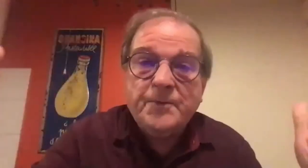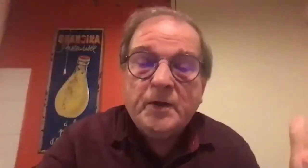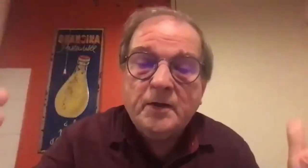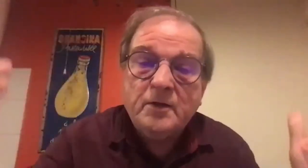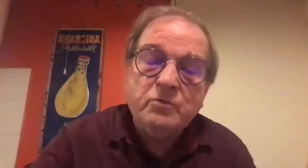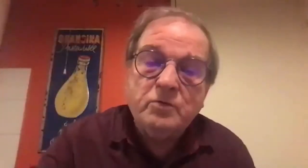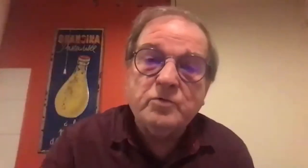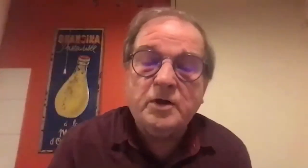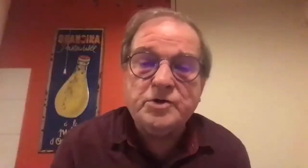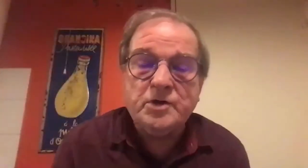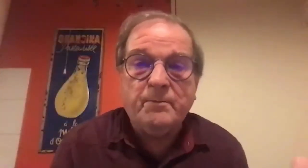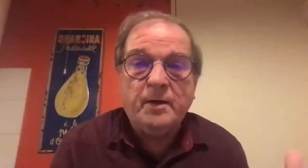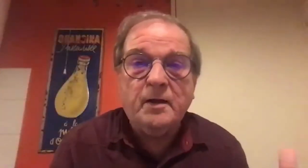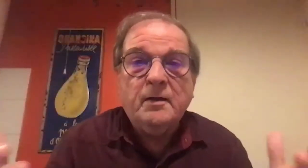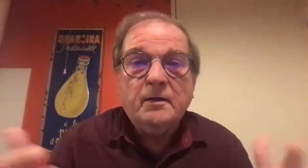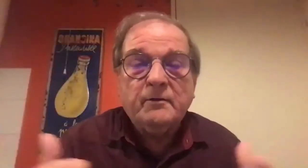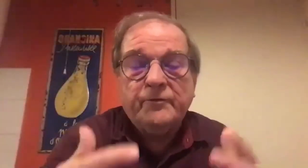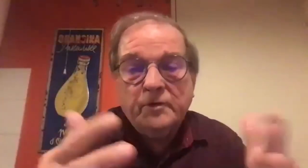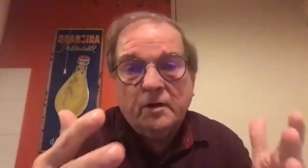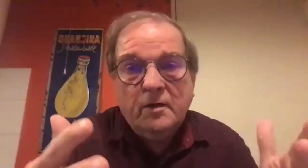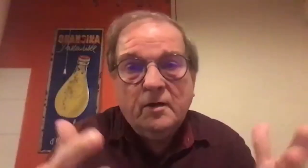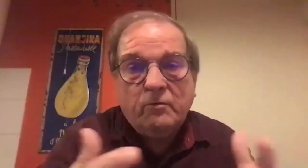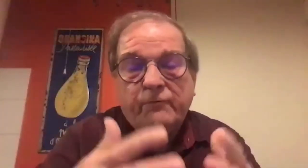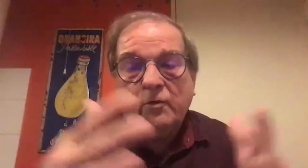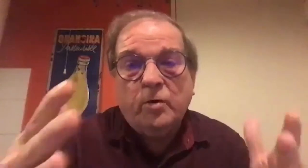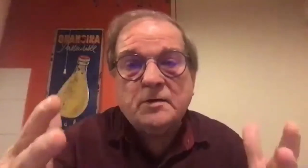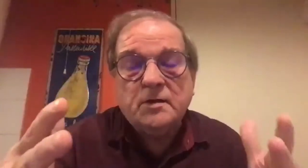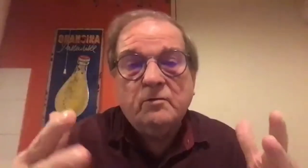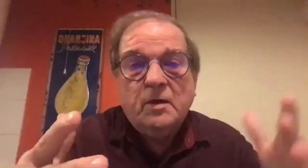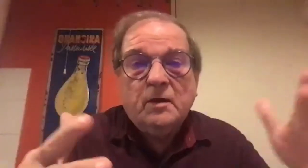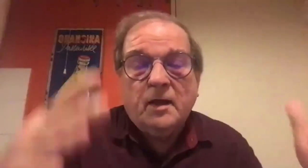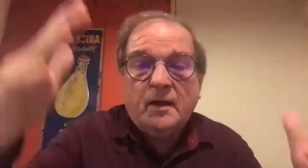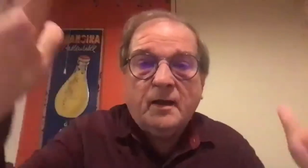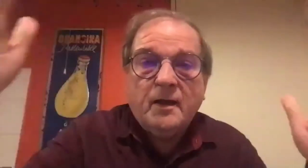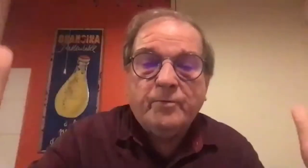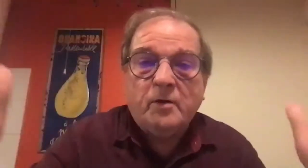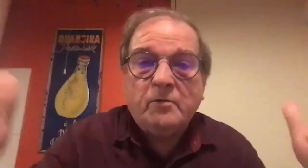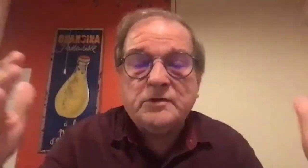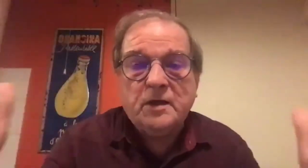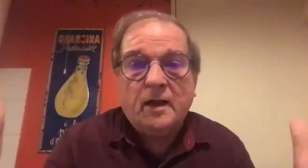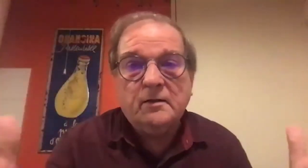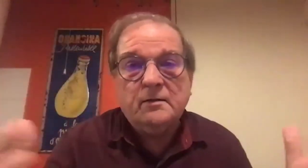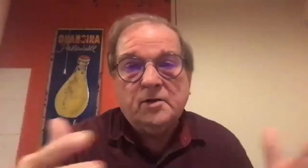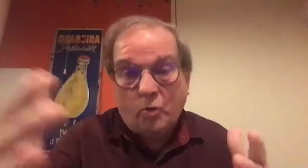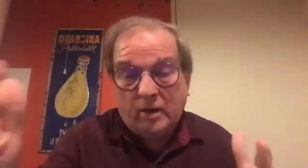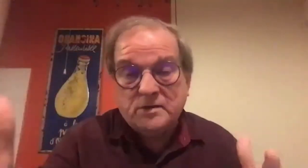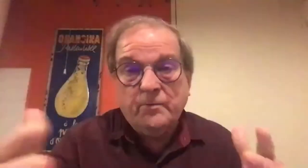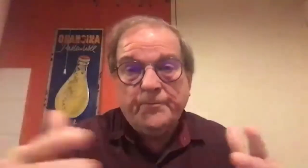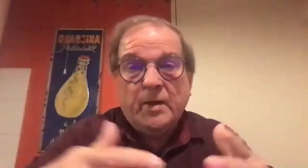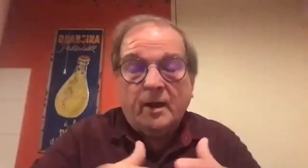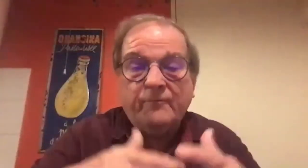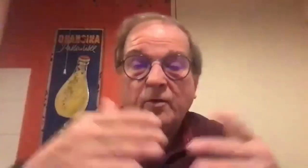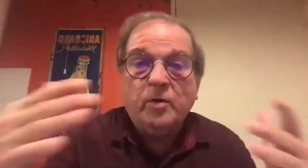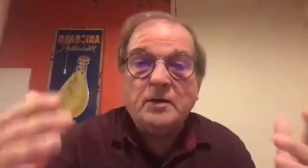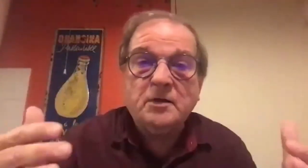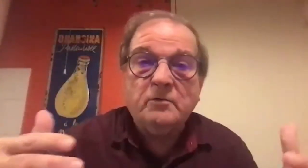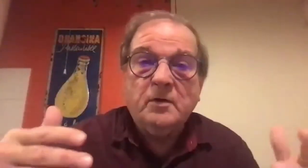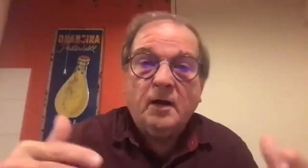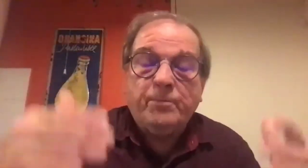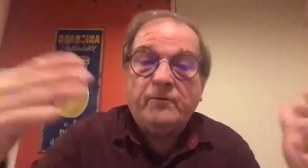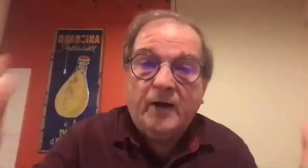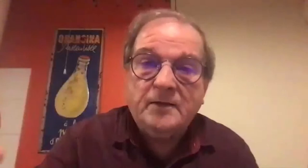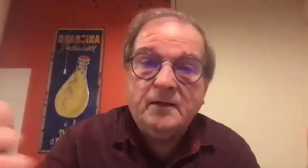antes do Régis Debré vir com a formulação que era, na época, considerada, com razão, a